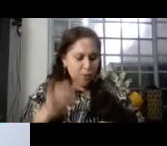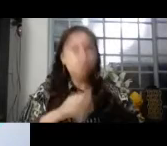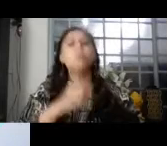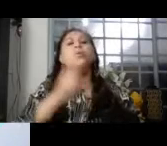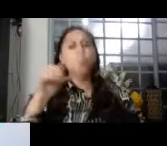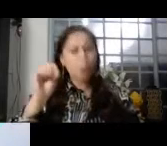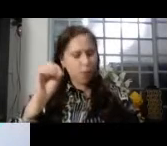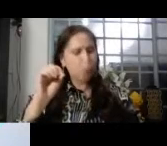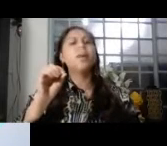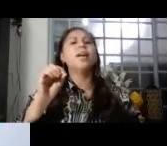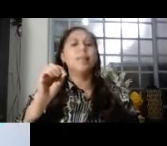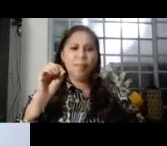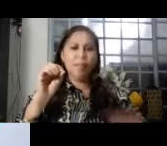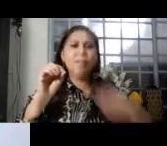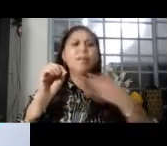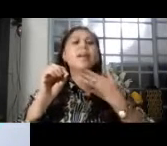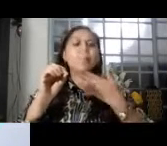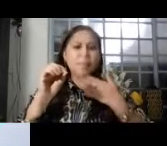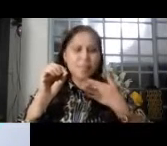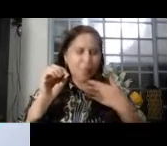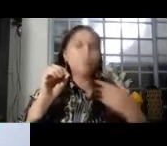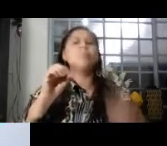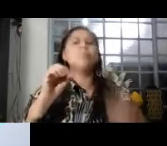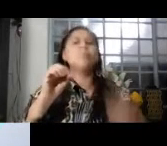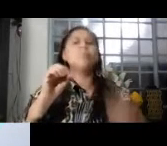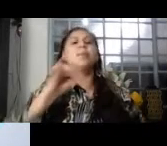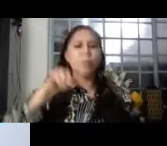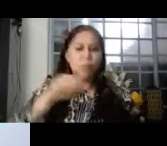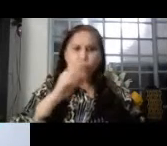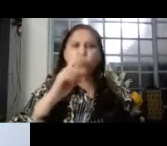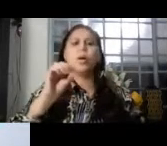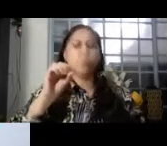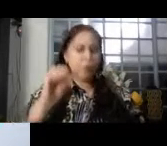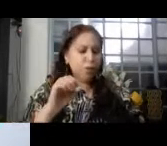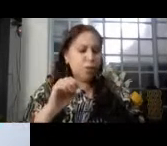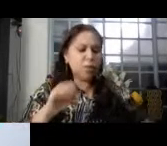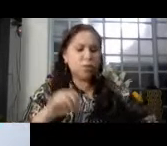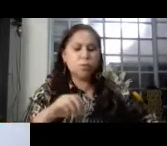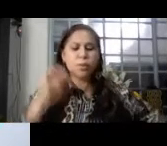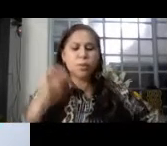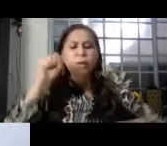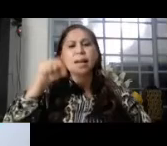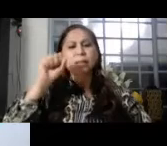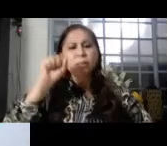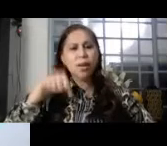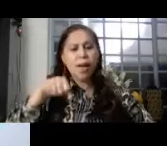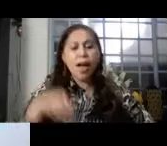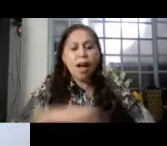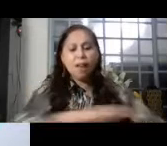carro, João. Aí, ó, a cabecinha afirmando. João, ficou uma estrutura, no